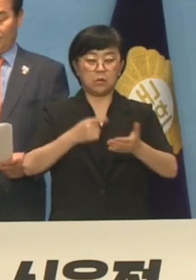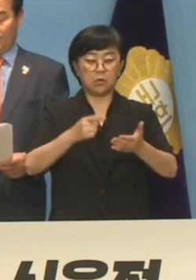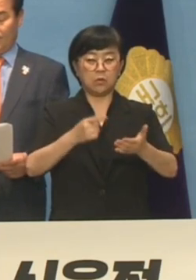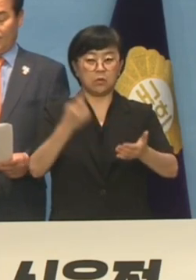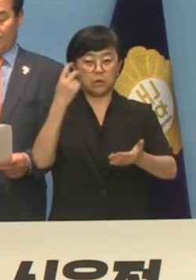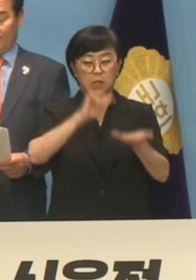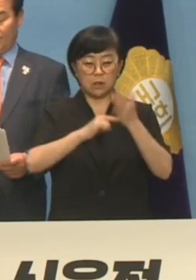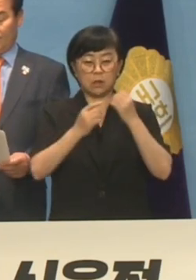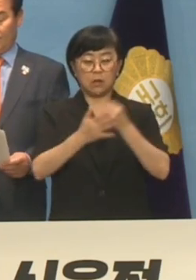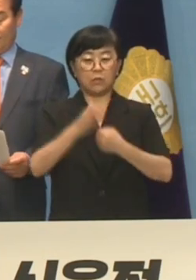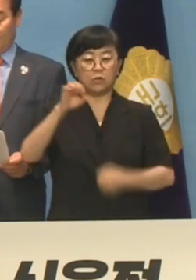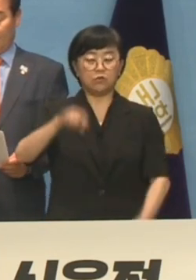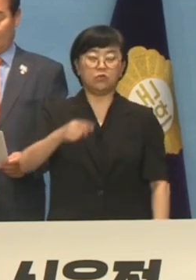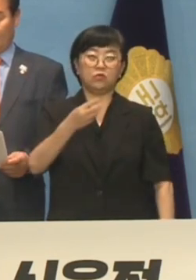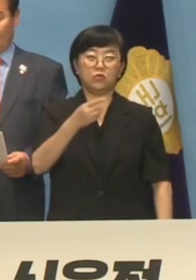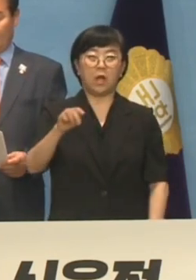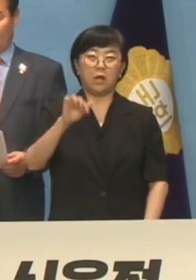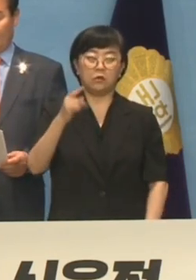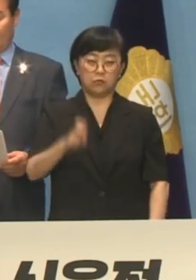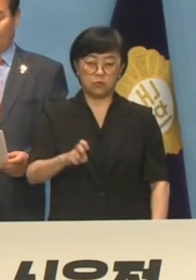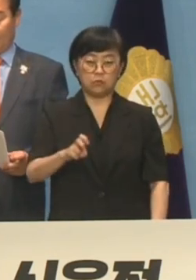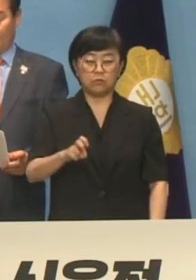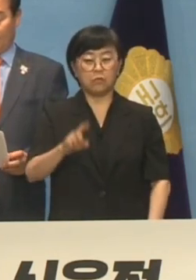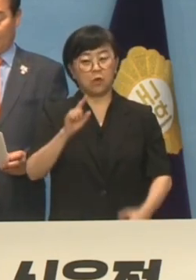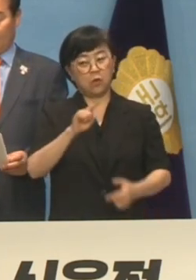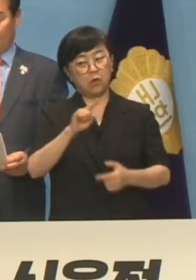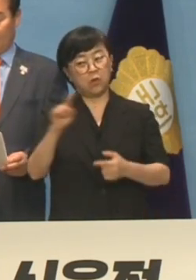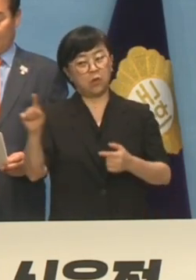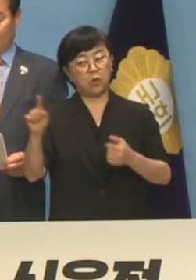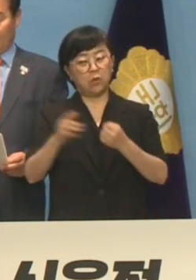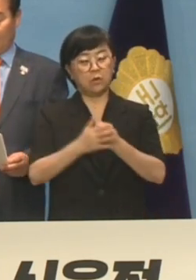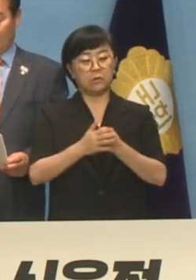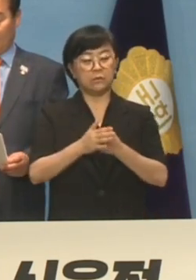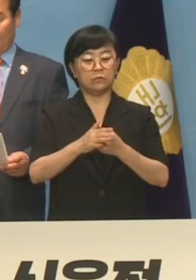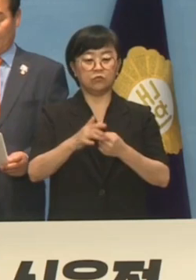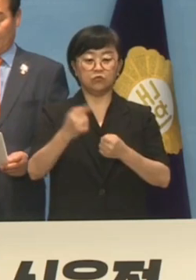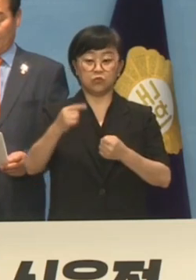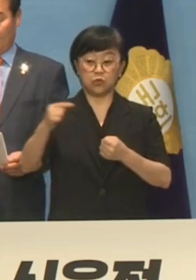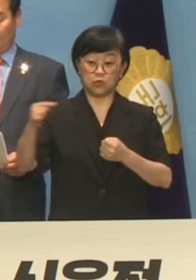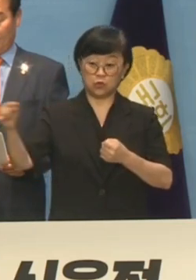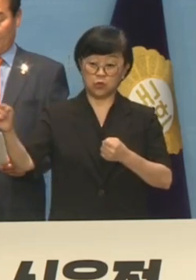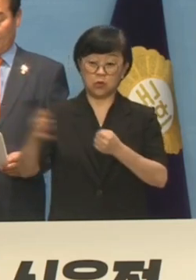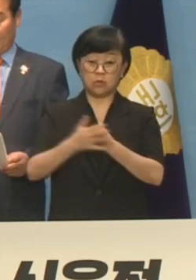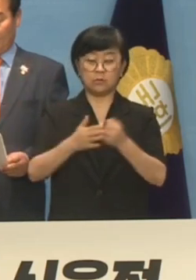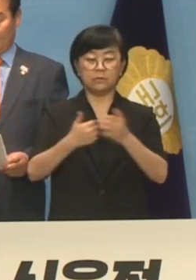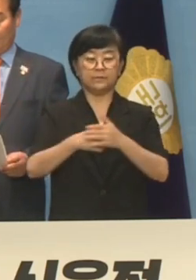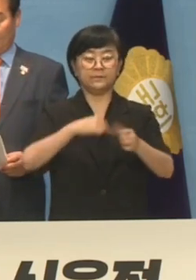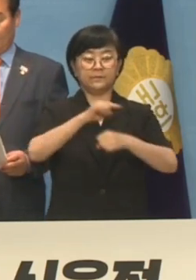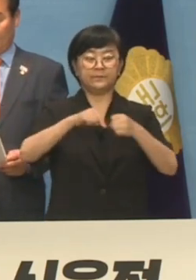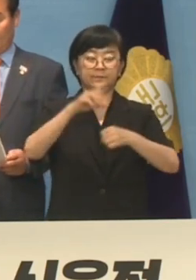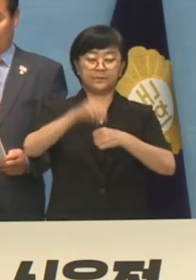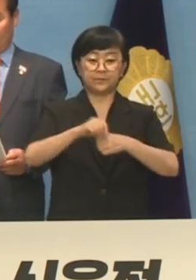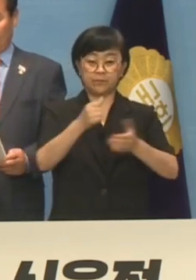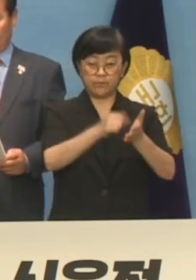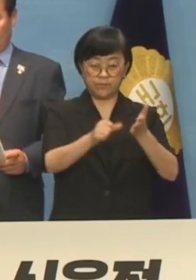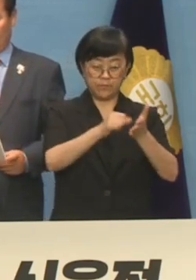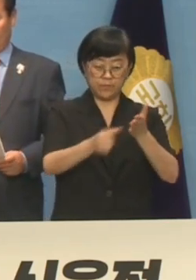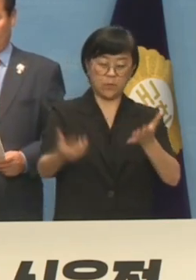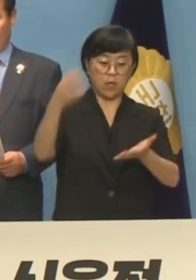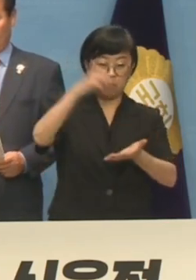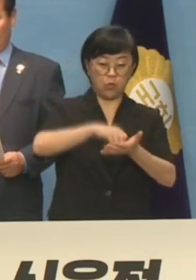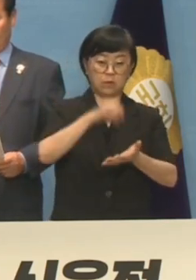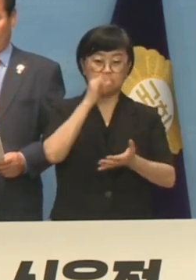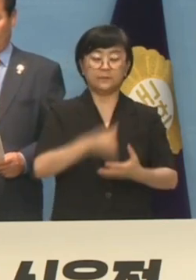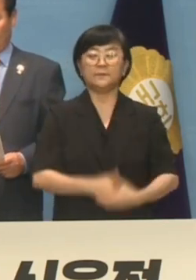않는 우라늄 238, 플루토늄 239, 아메리슘 241 등의 방사성 물질이 오염수에